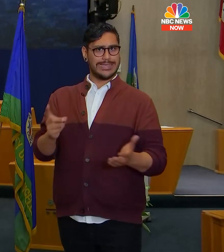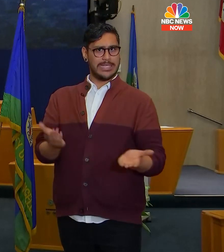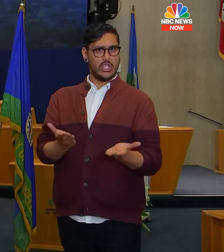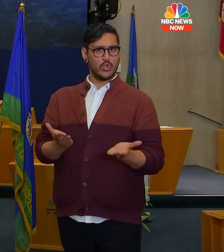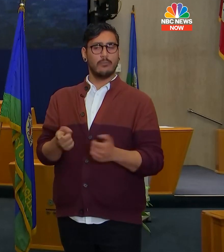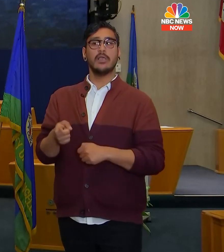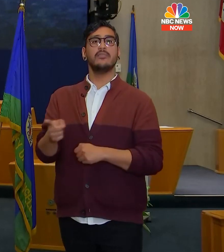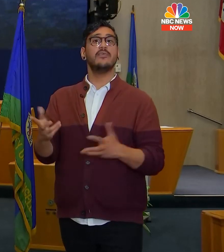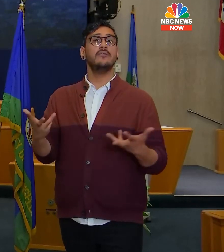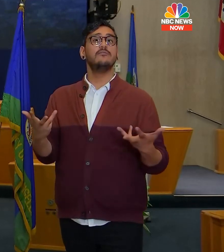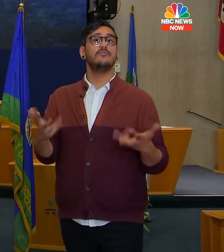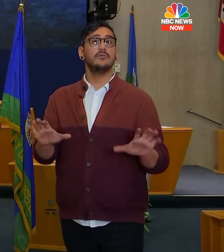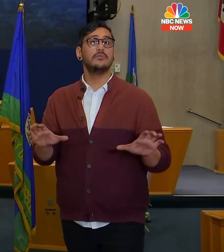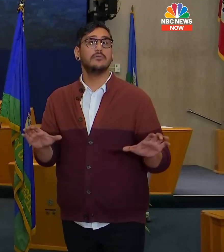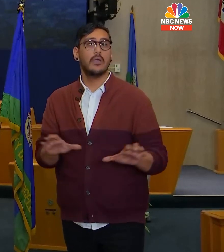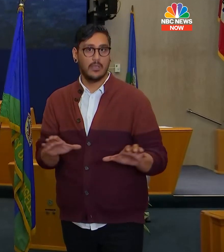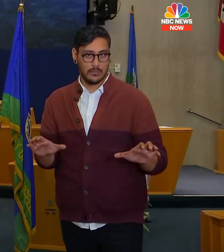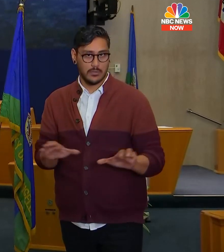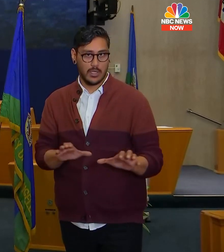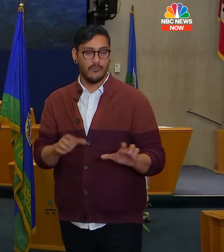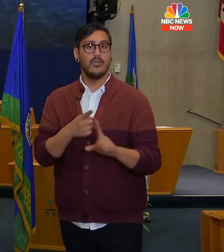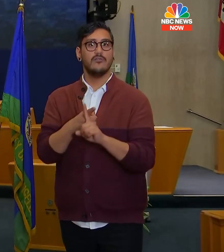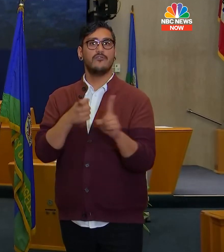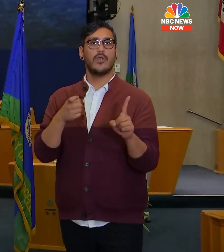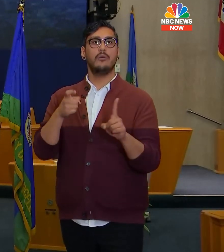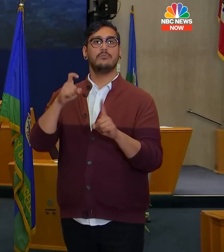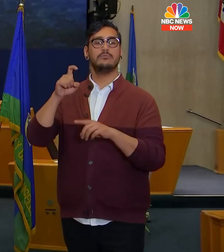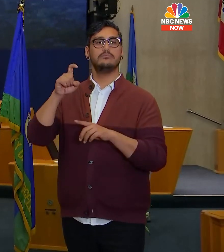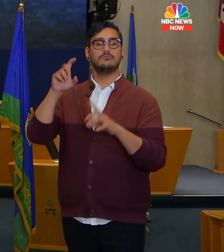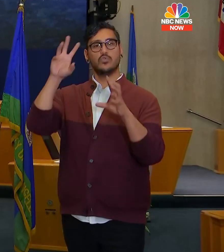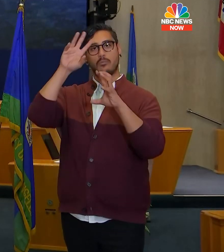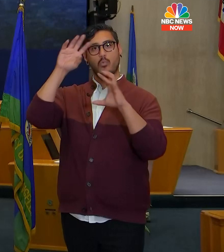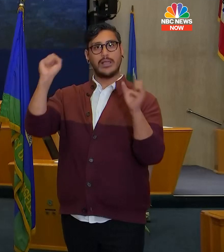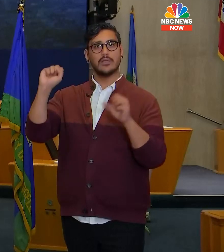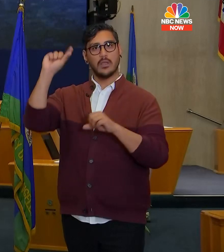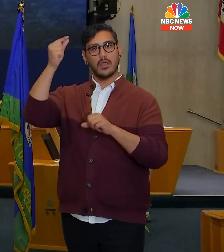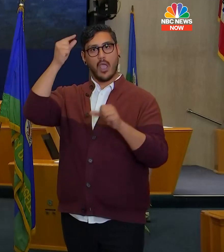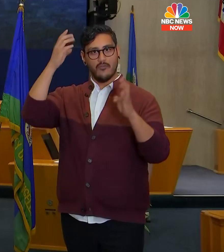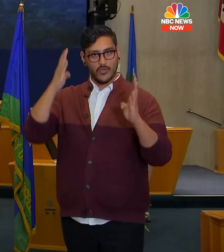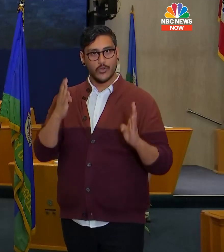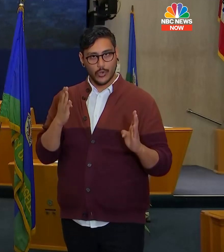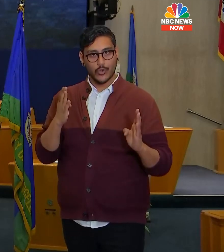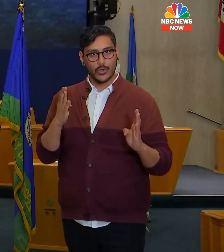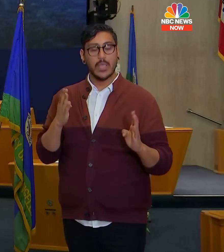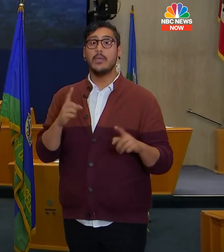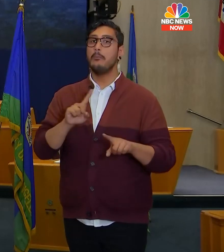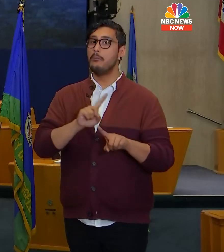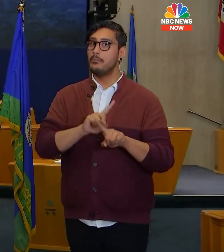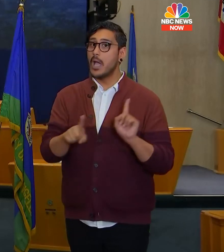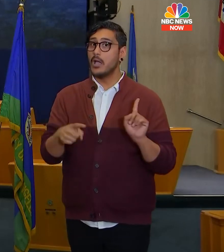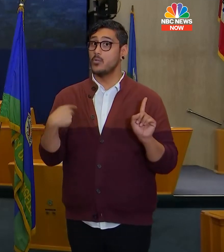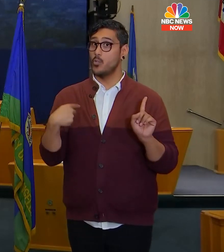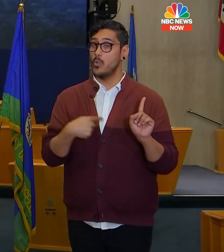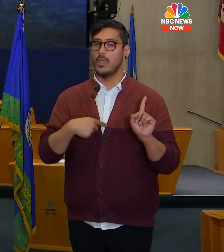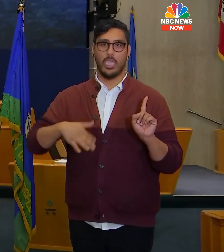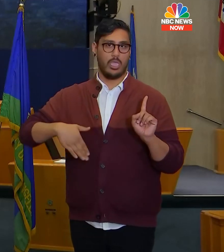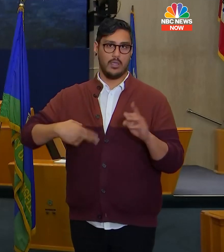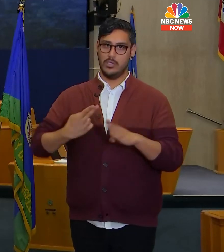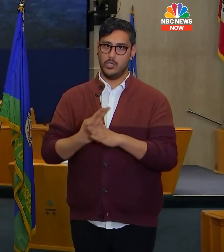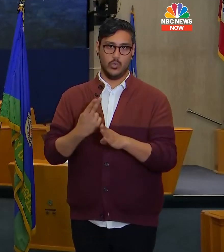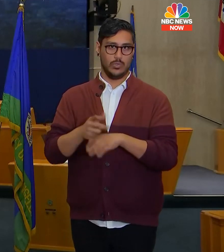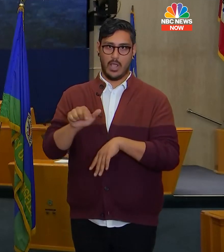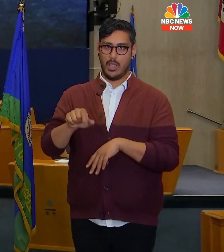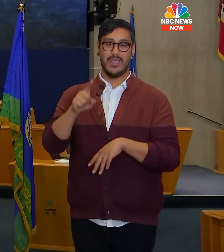han sido activados por ley del presidente y del gobernador, pero no lo hemos usado en el condado de Los Ángeles porque no se